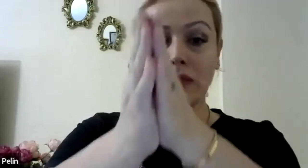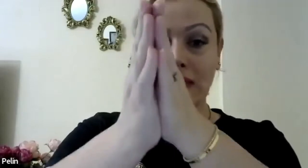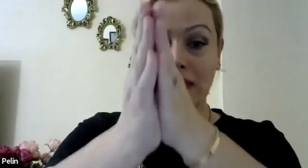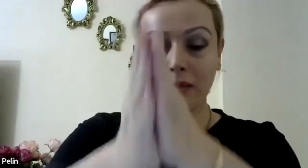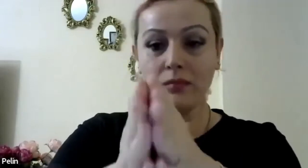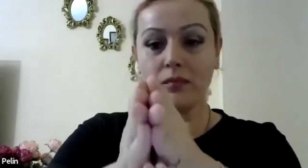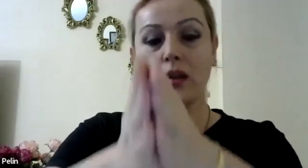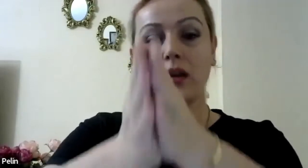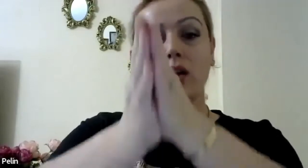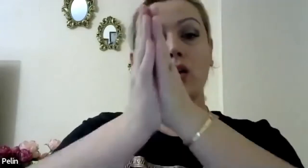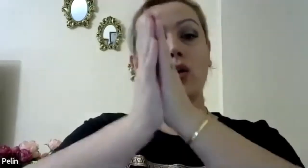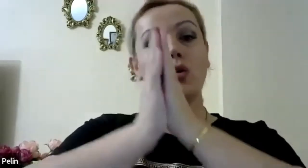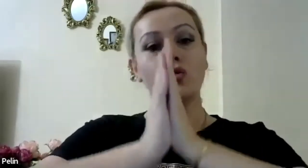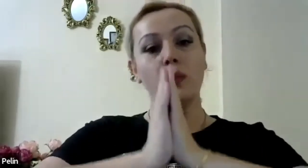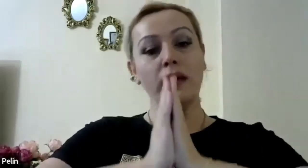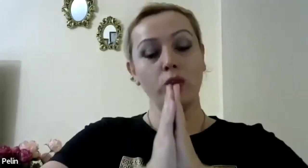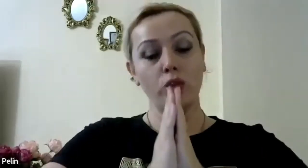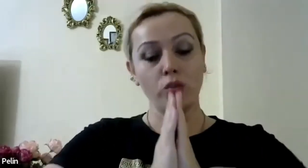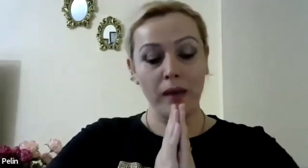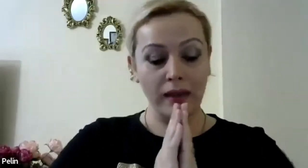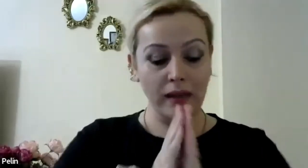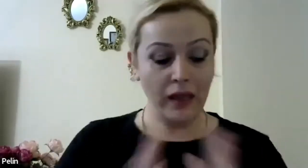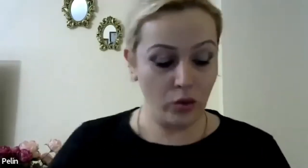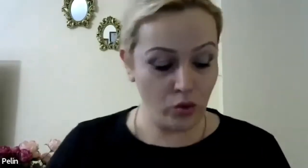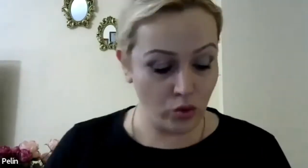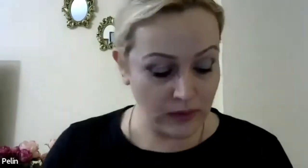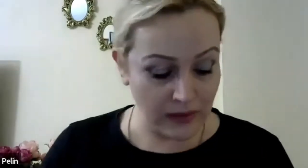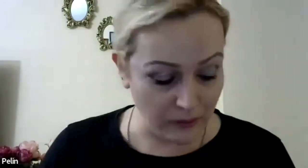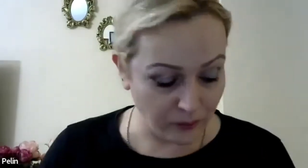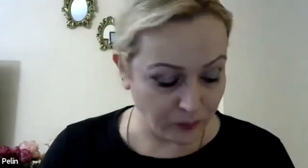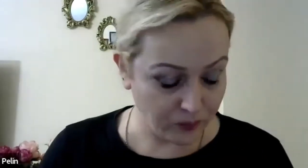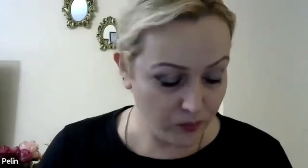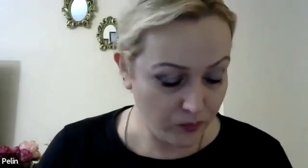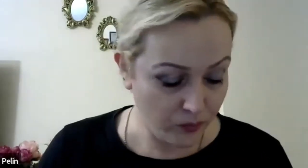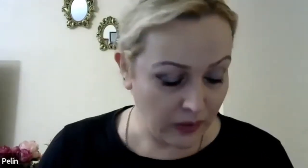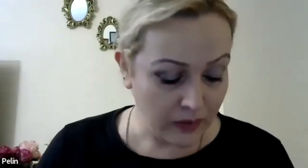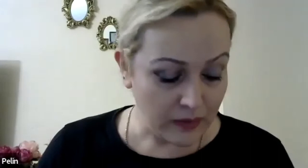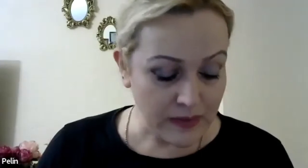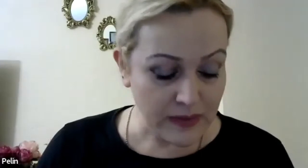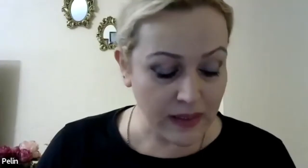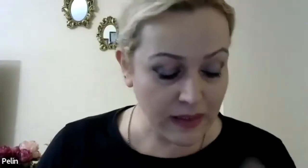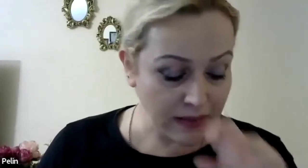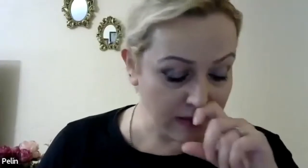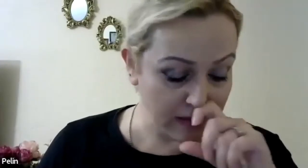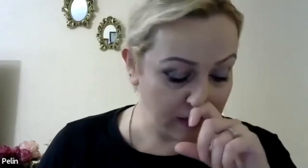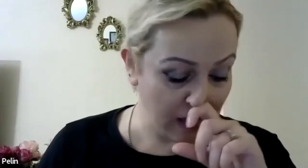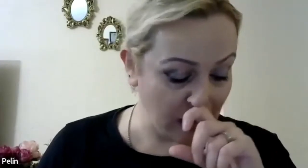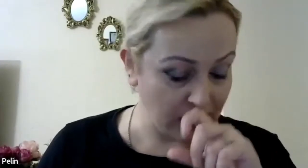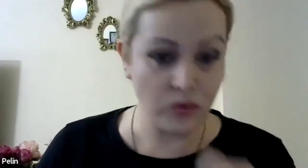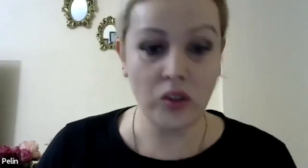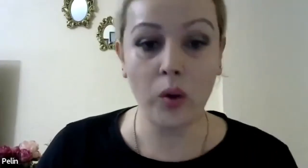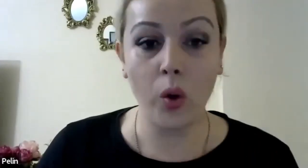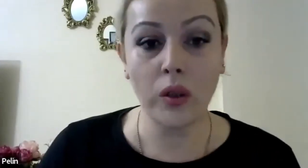dilerim. Özür bekliyorum. Benden özür dile. Size nasıl yardımcı